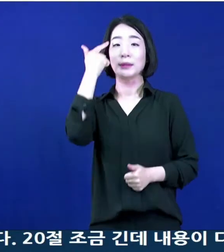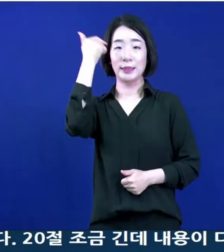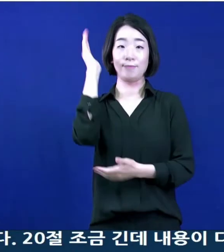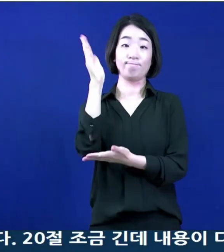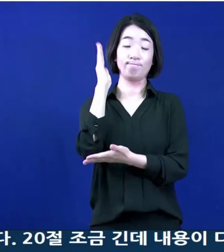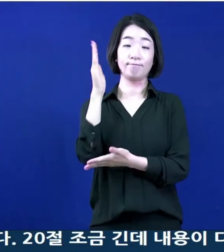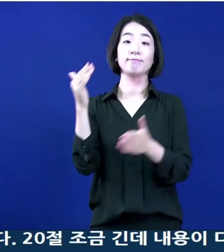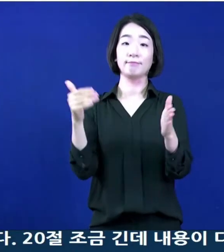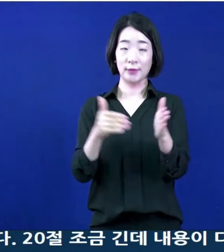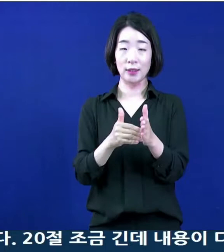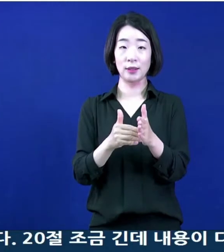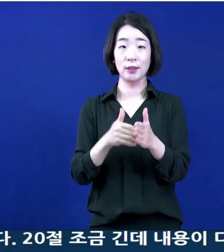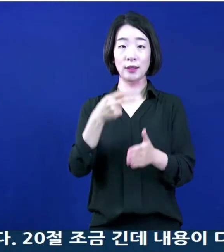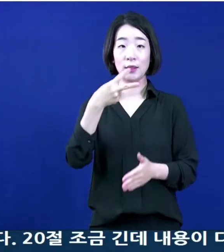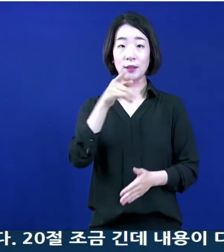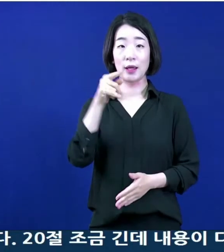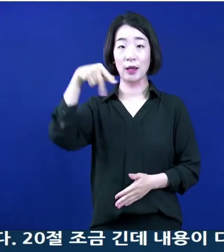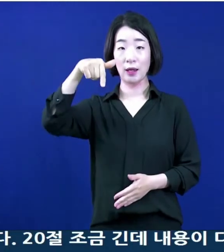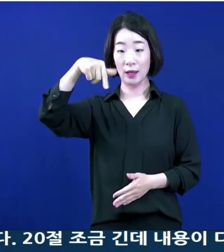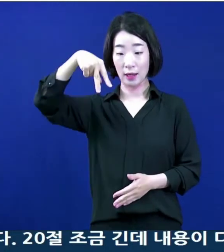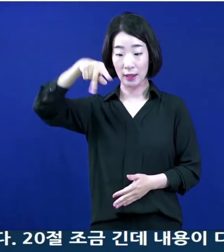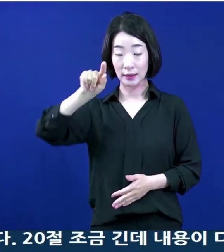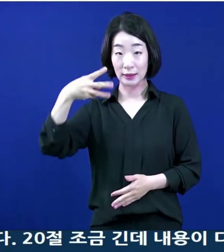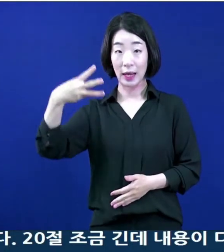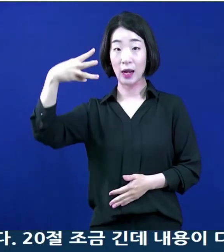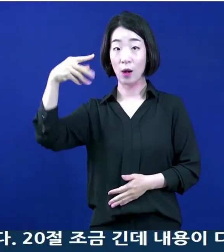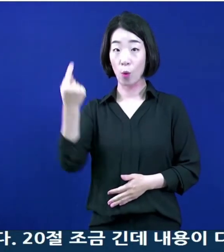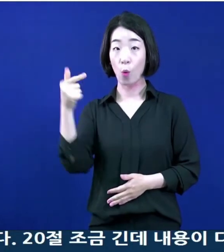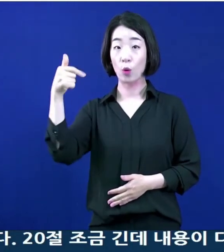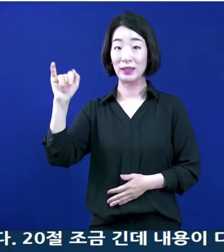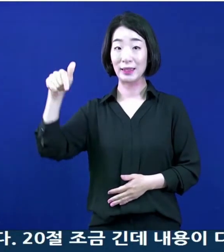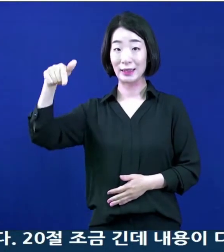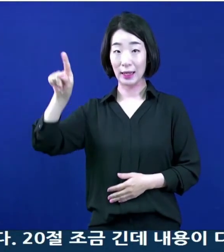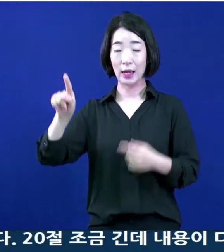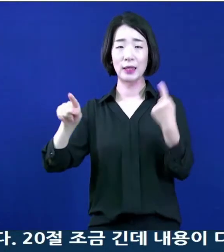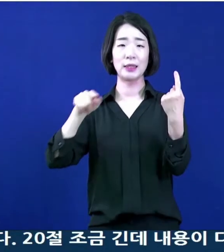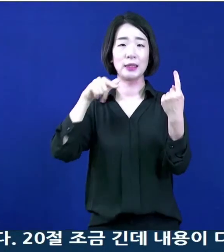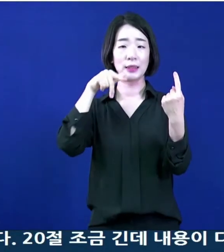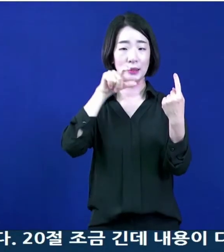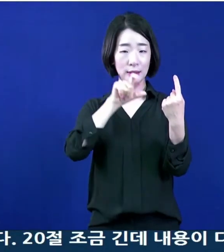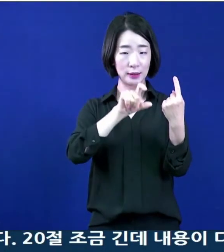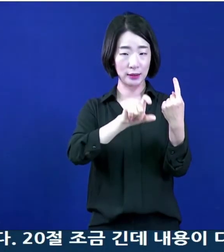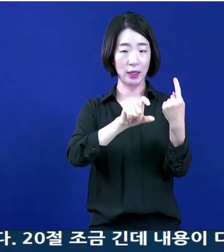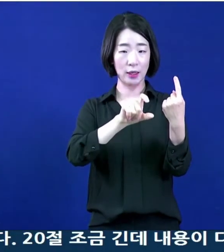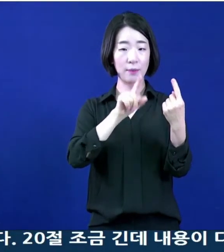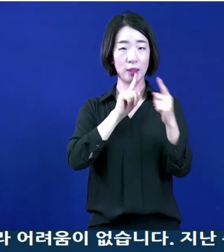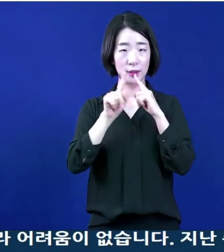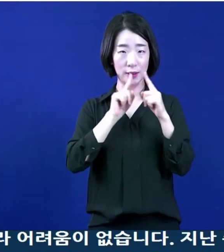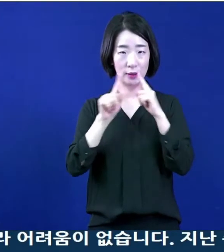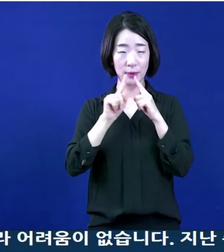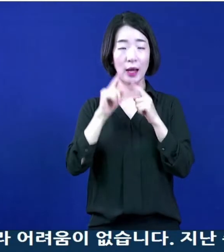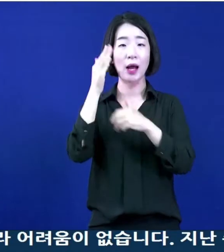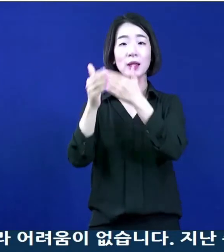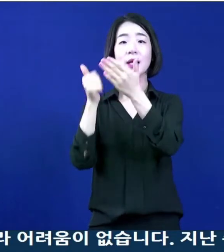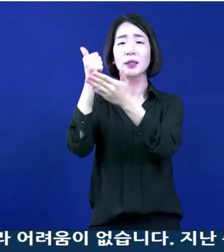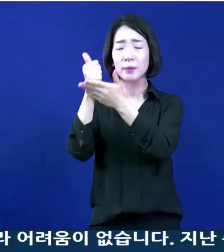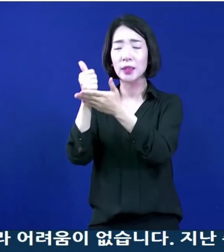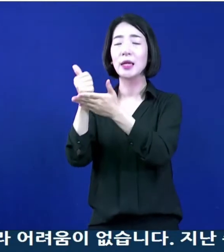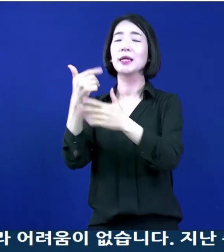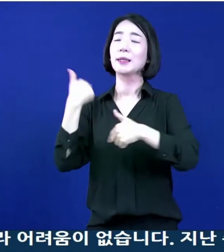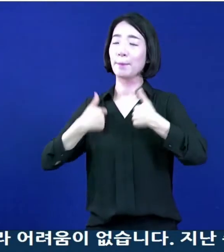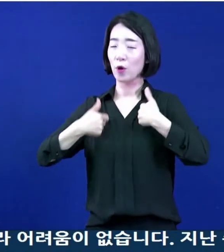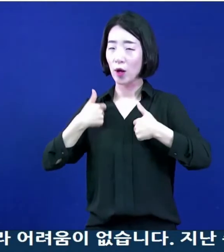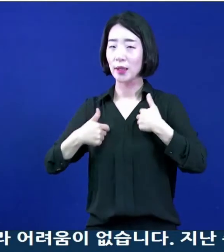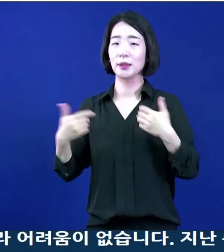전했는데, 데살로니가 4장 1절이 하나님이 기뻐하시는 일을 더욱 행하기 힘써라